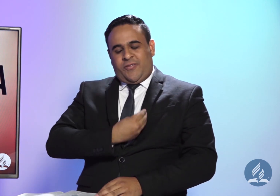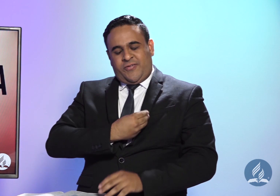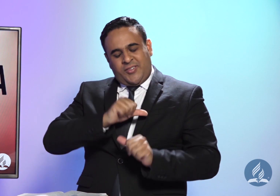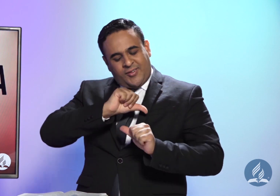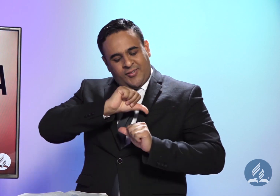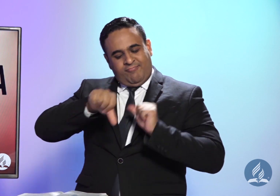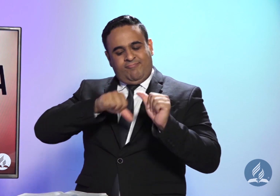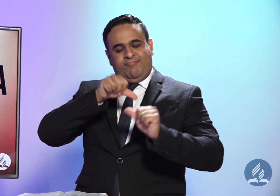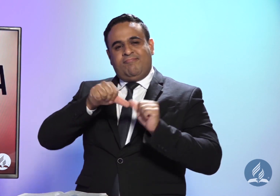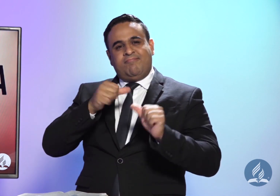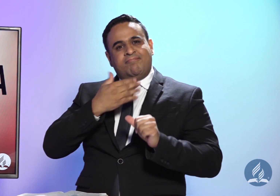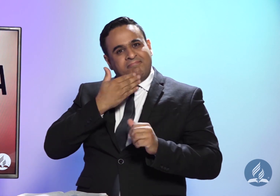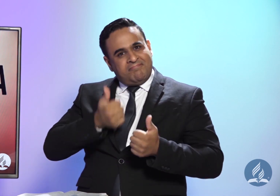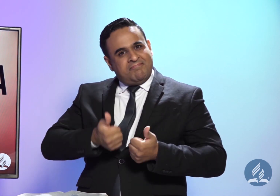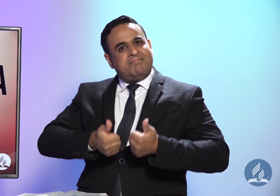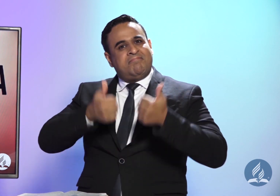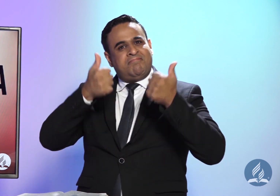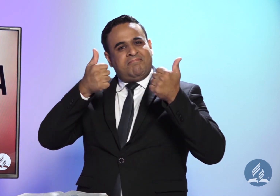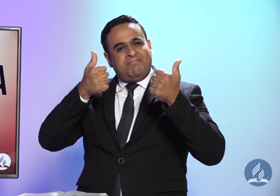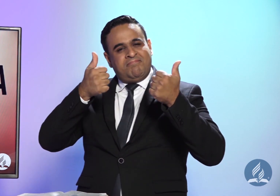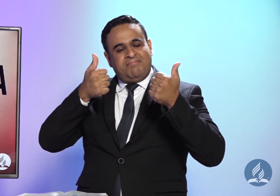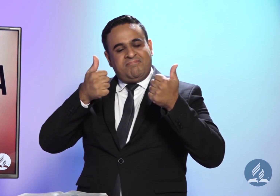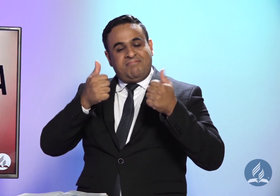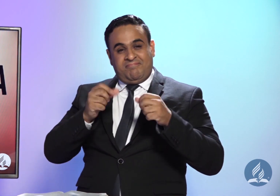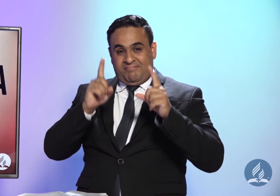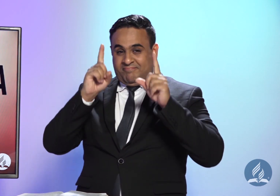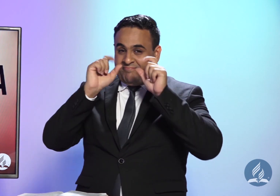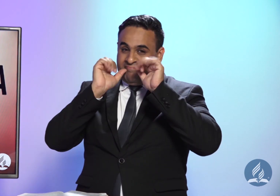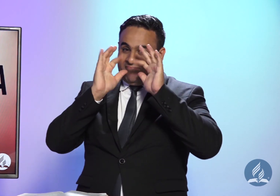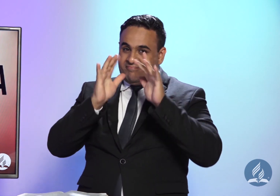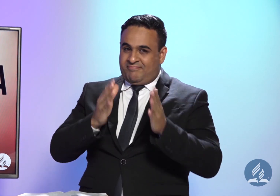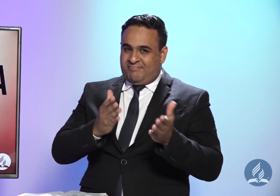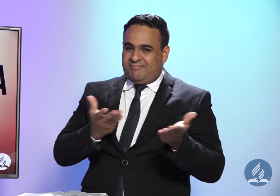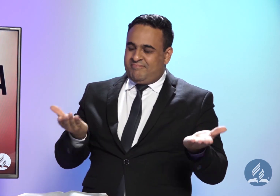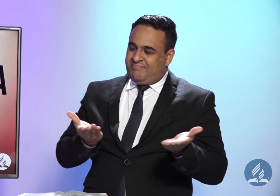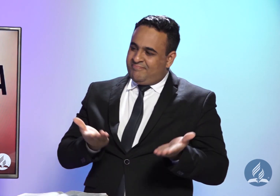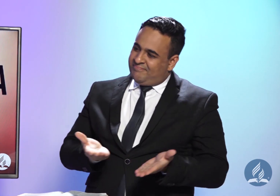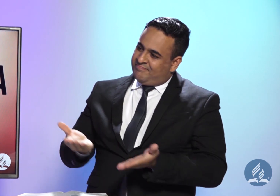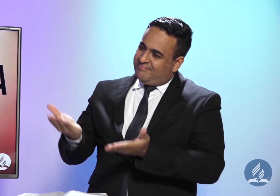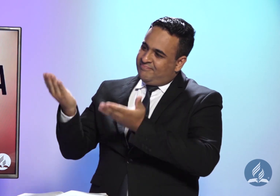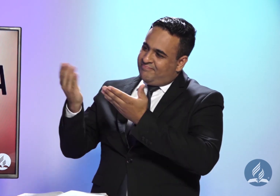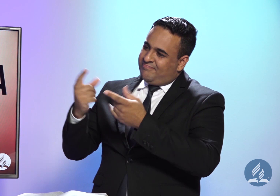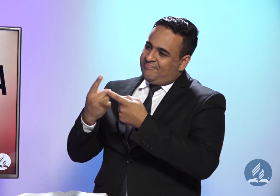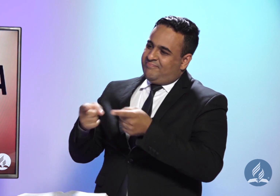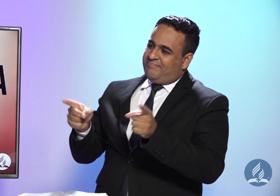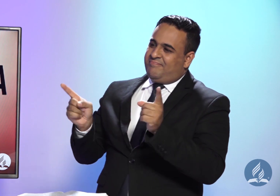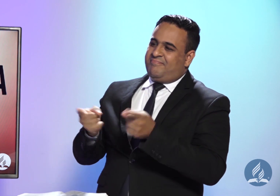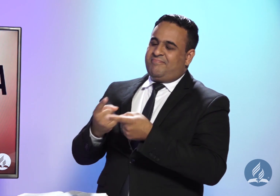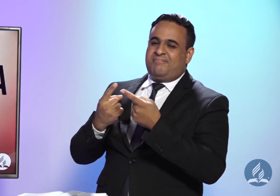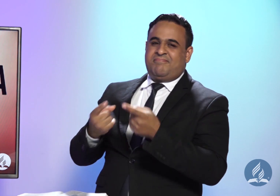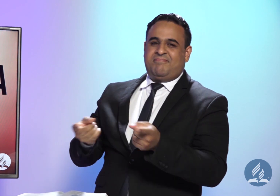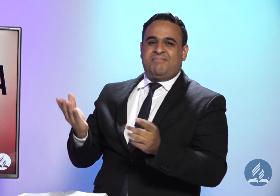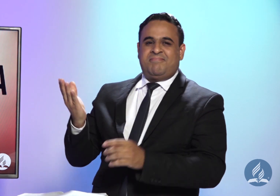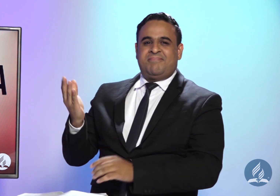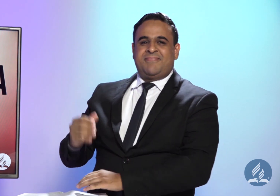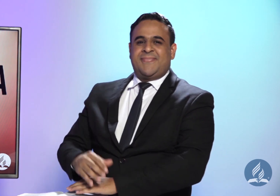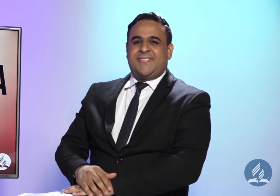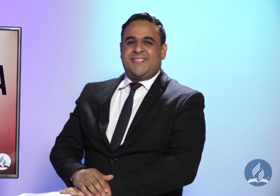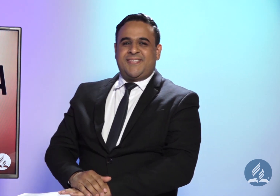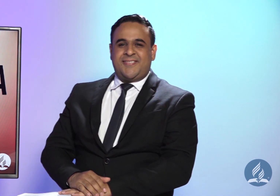aceite a se batizar e a ter uma vida transformada. Que Deus abençoe. Vamos ver a música.